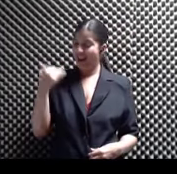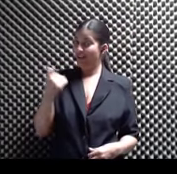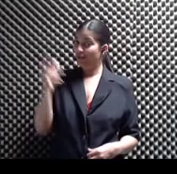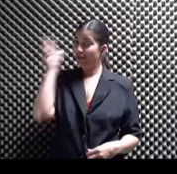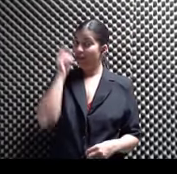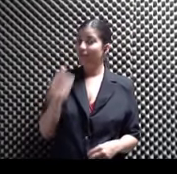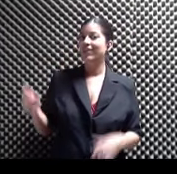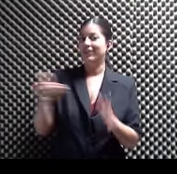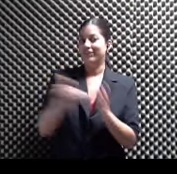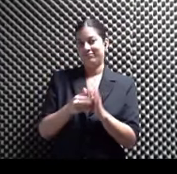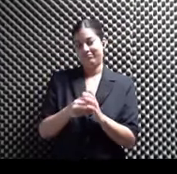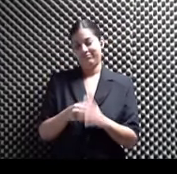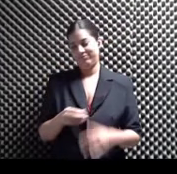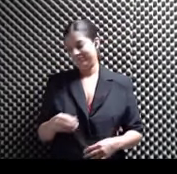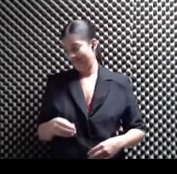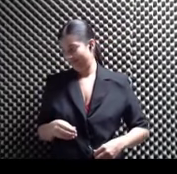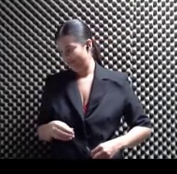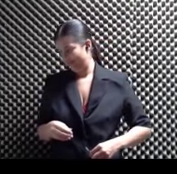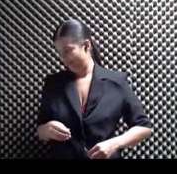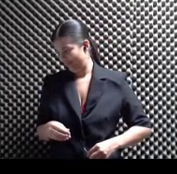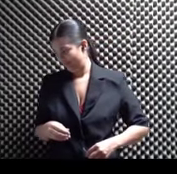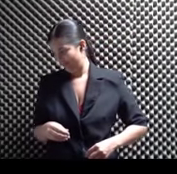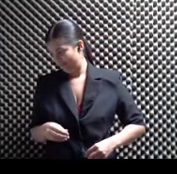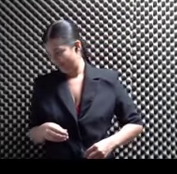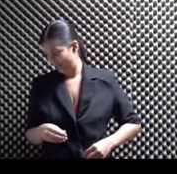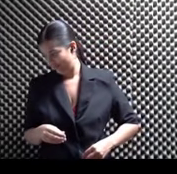Pero venimos ya. ¿Cómo no?